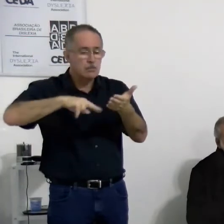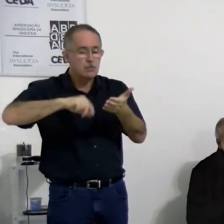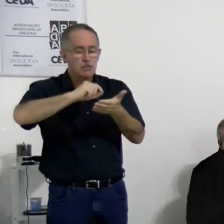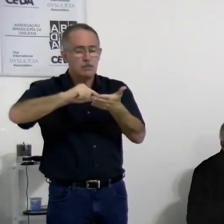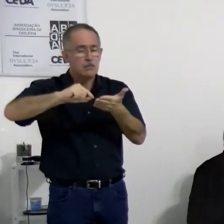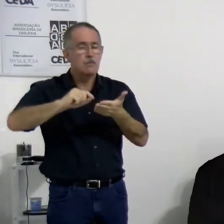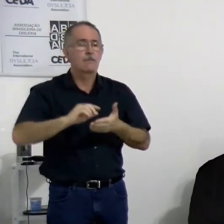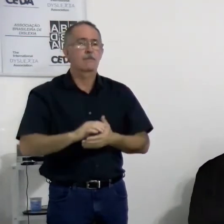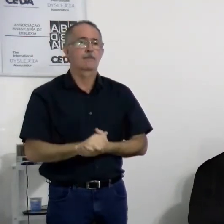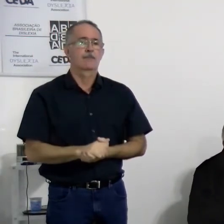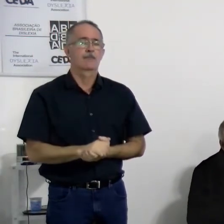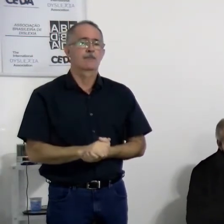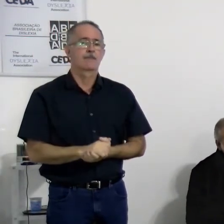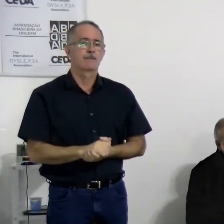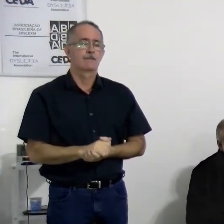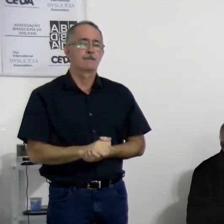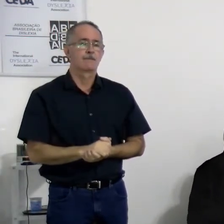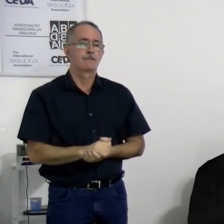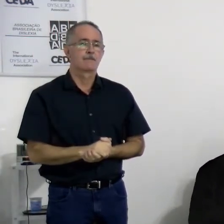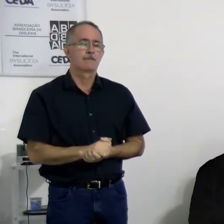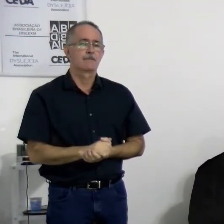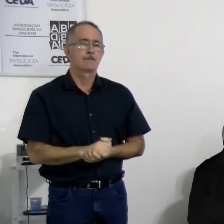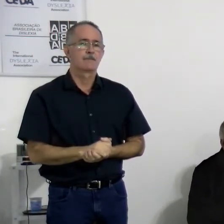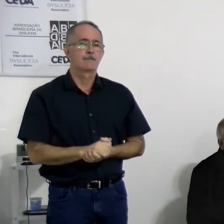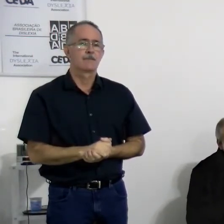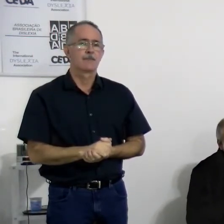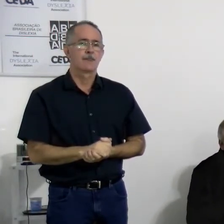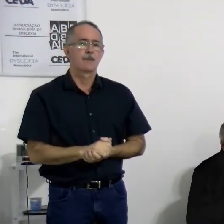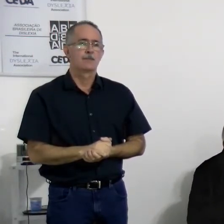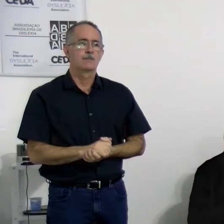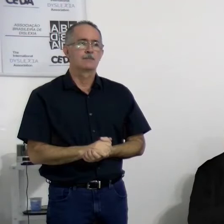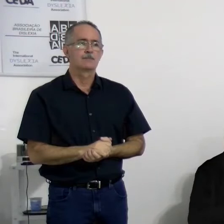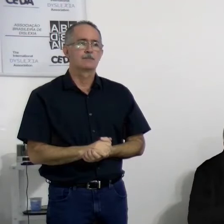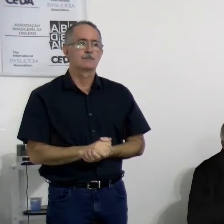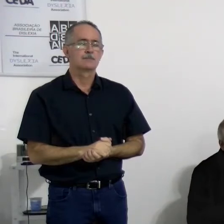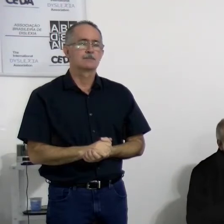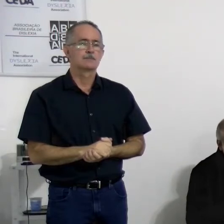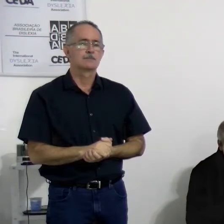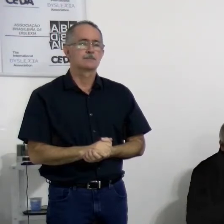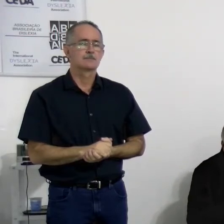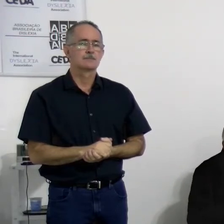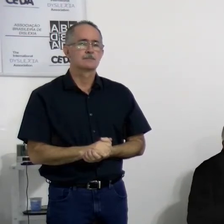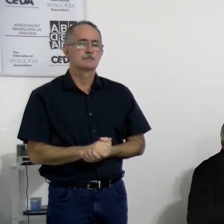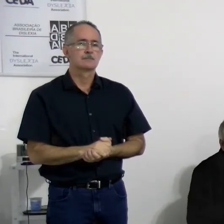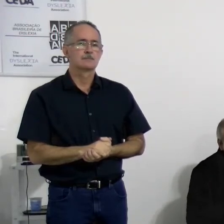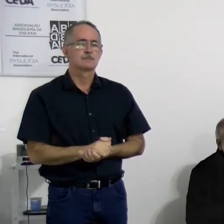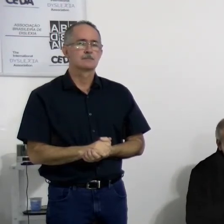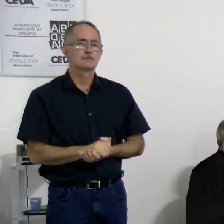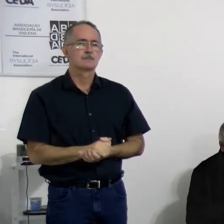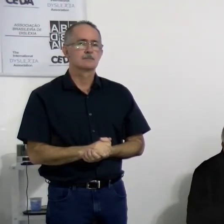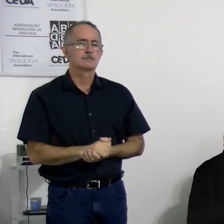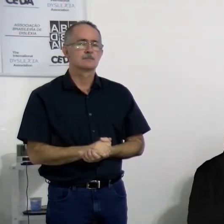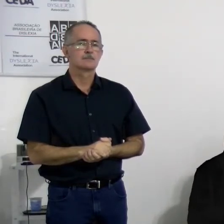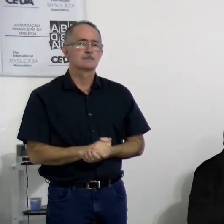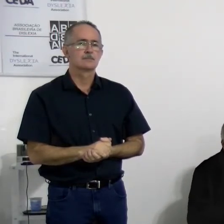Another area of interest that came from my early experiences at Landmark School was what